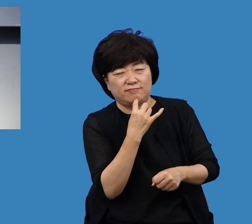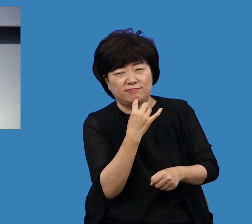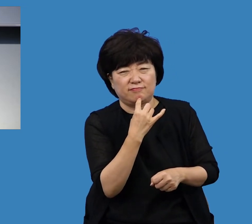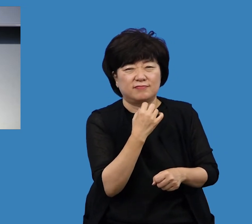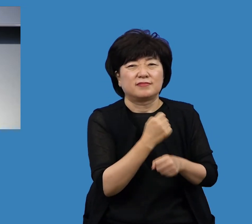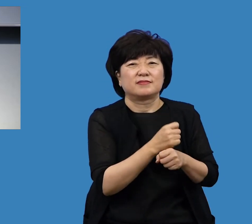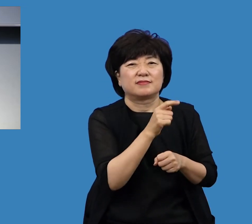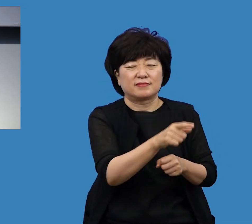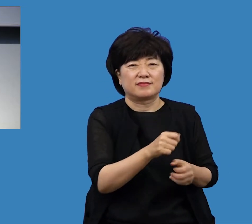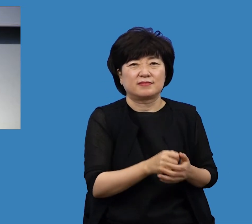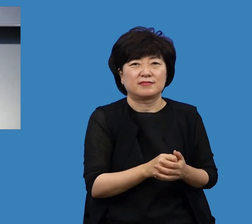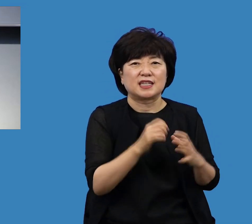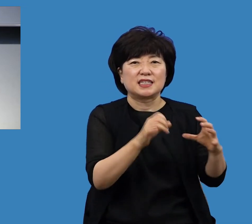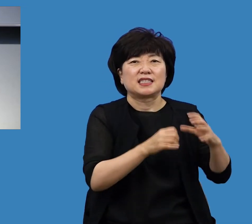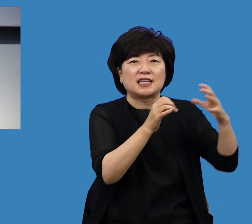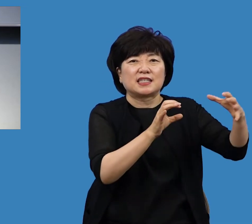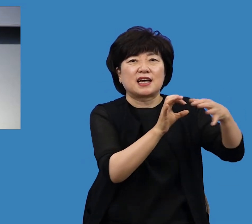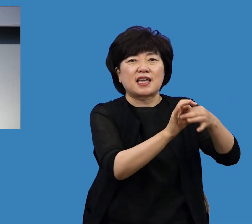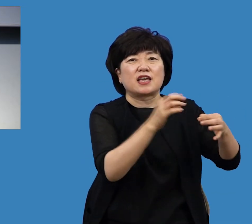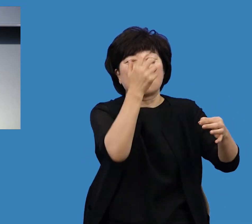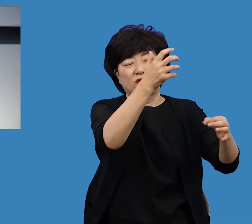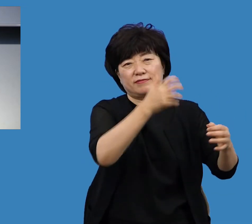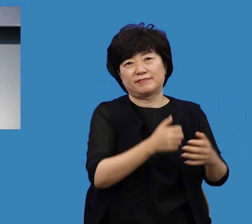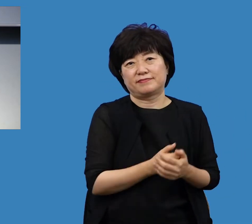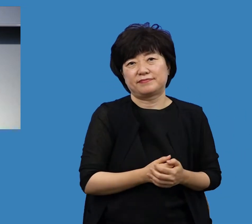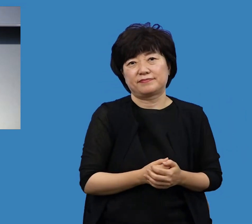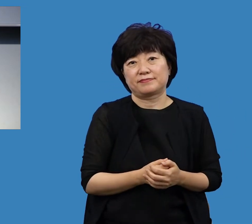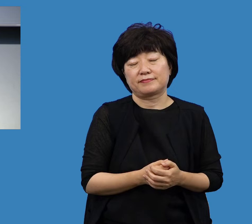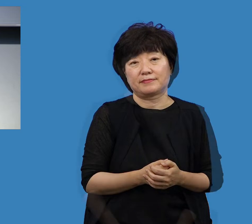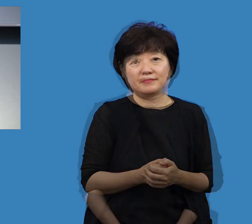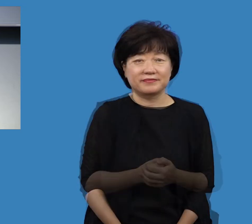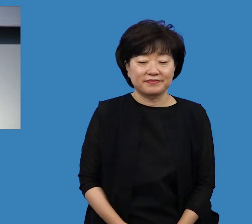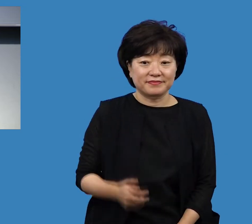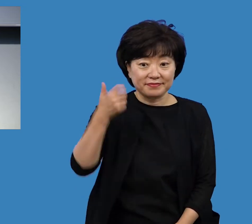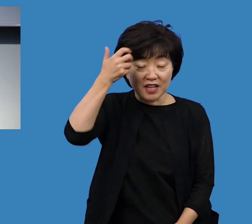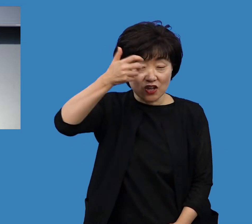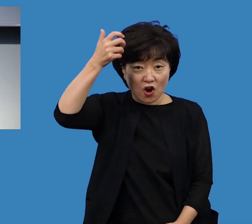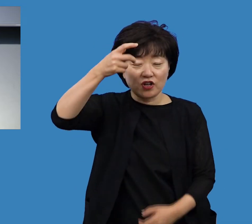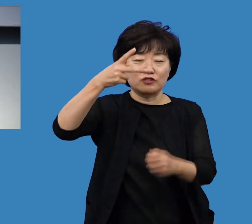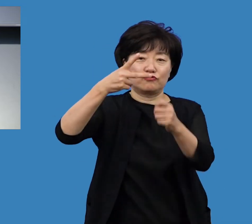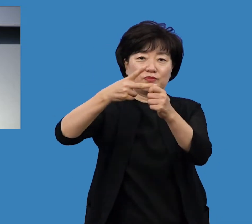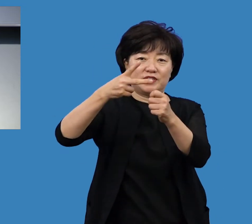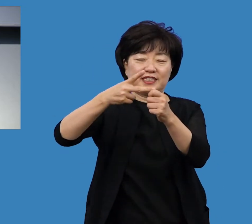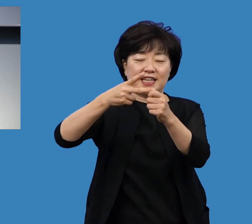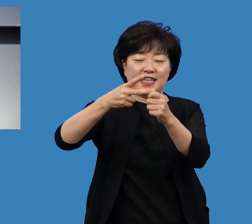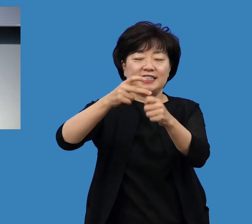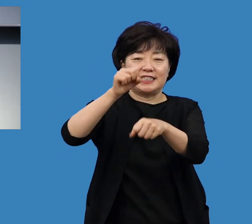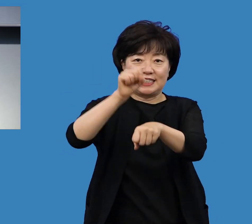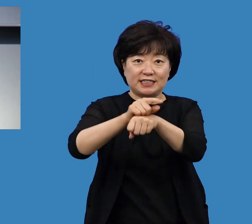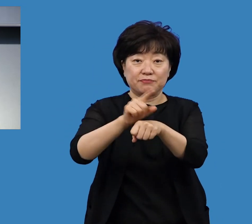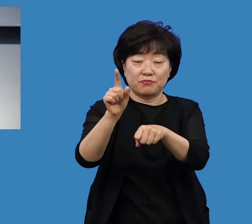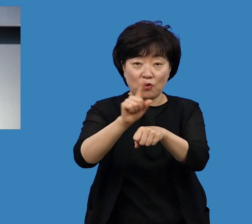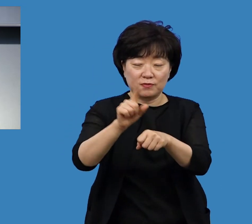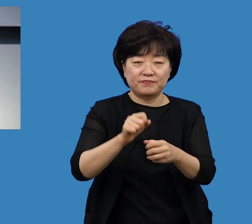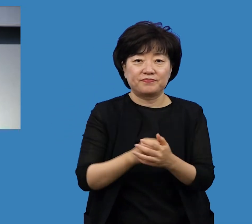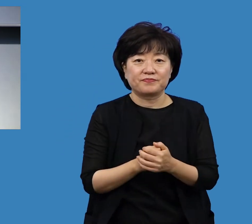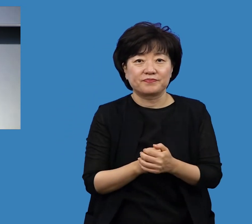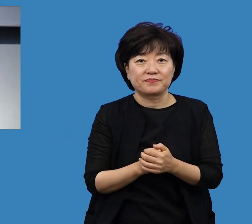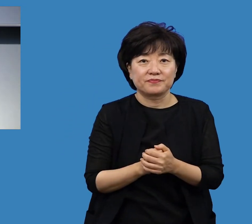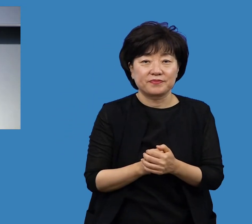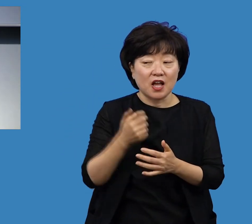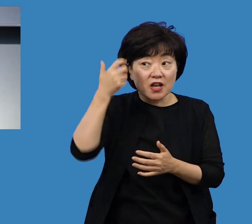세상의 영입니다. 자, 영의 이제 두 번째 속성이 있는데, 영의 두 번째 속성은 영이 우리